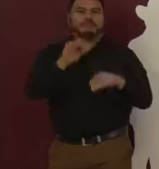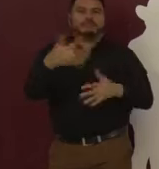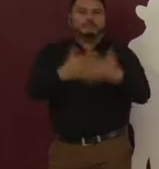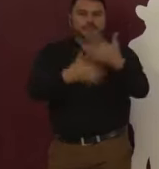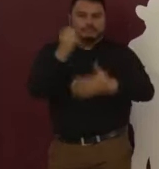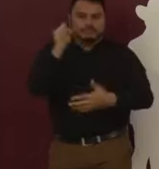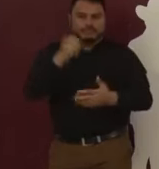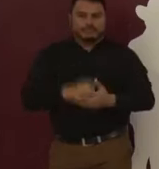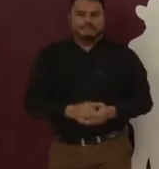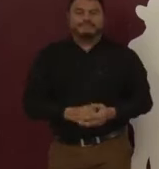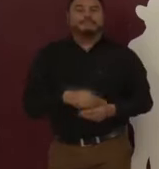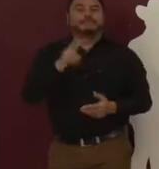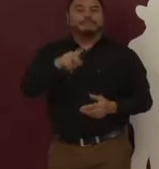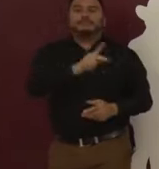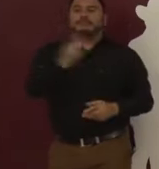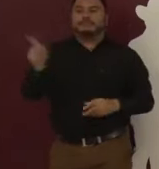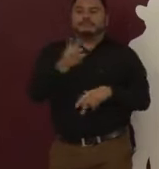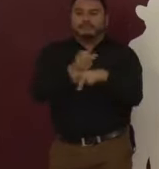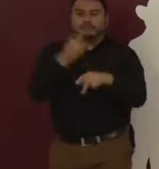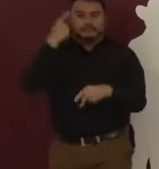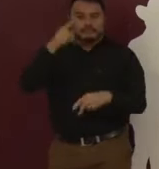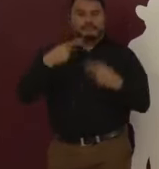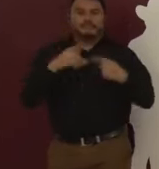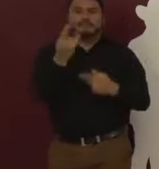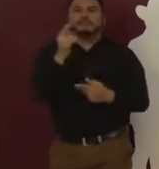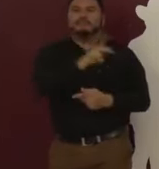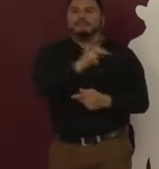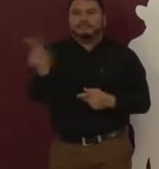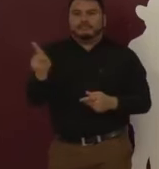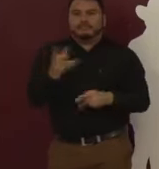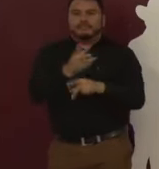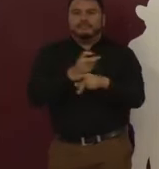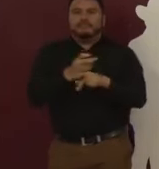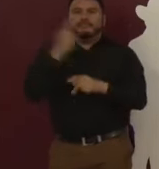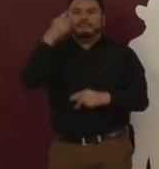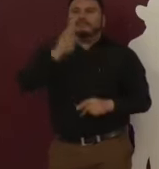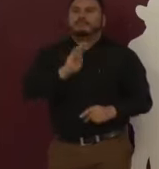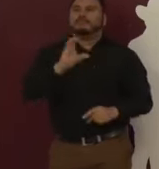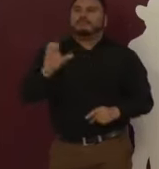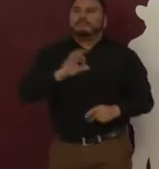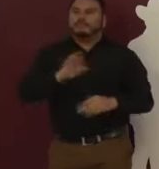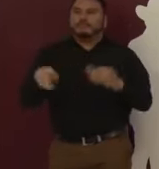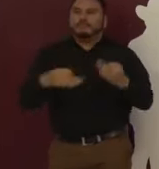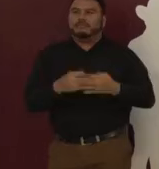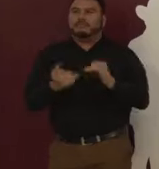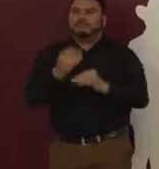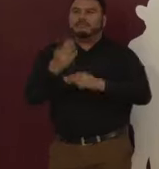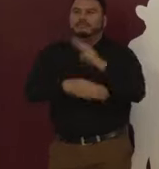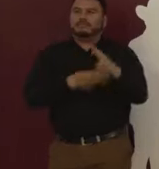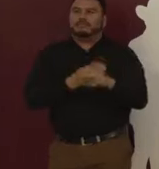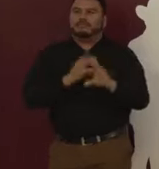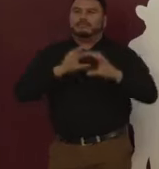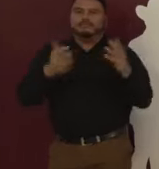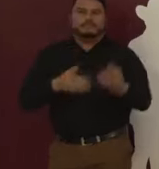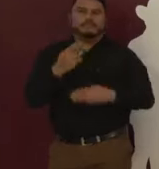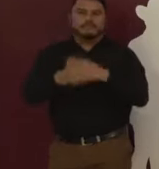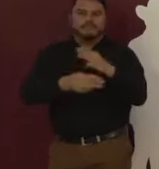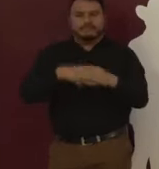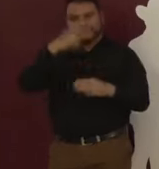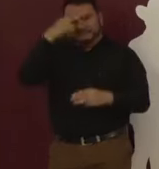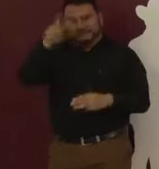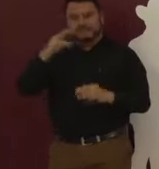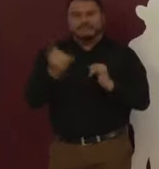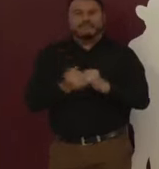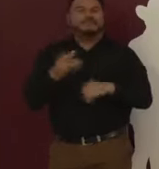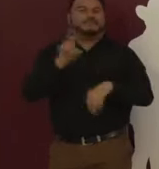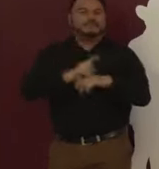No, sí, claro, la invitación es para todo Tijuana, para todo Baja California, para todo el mundo, para todo México. Es un